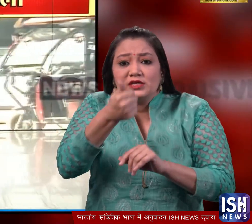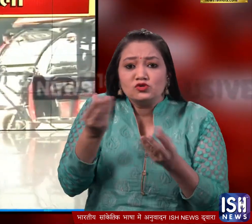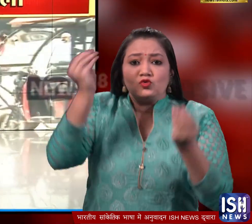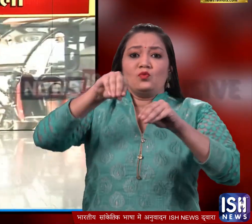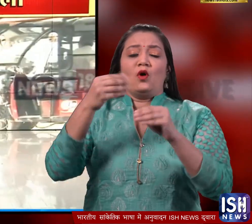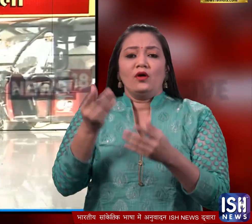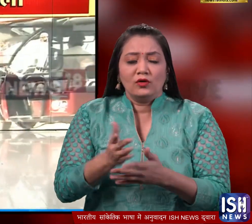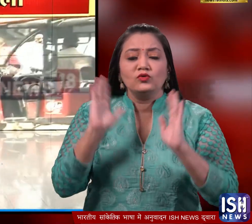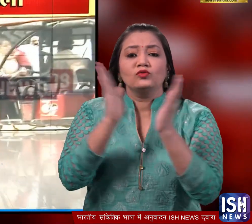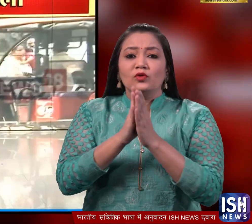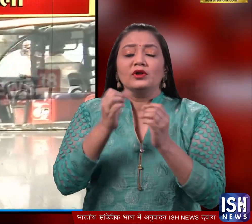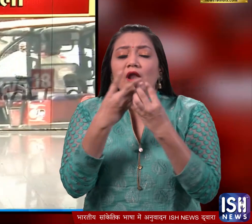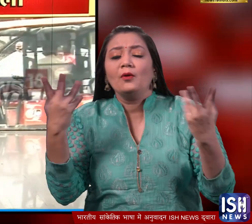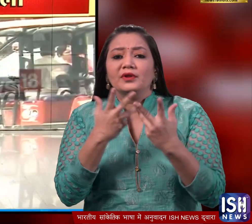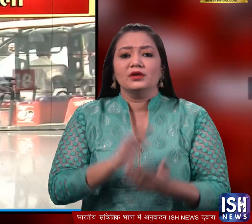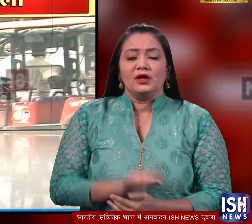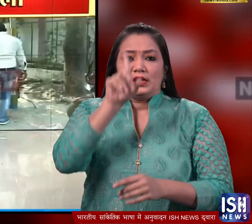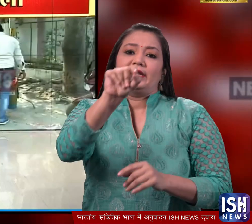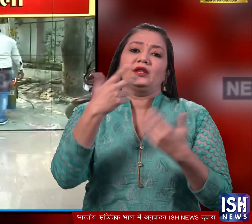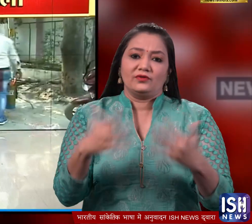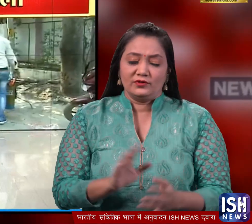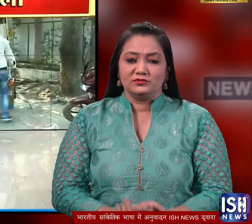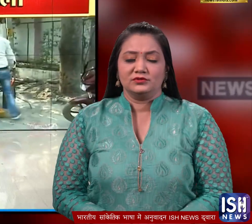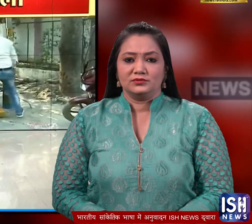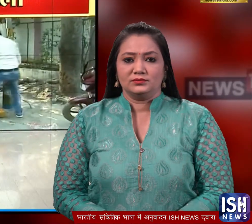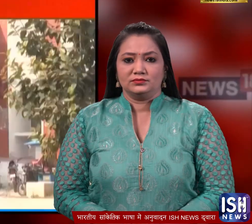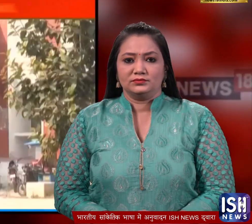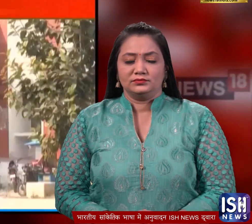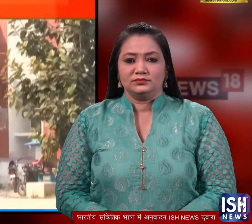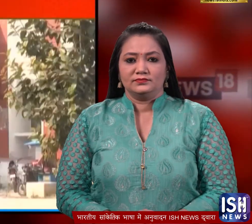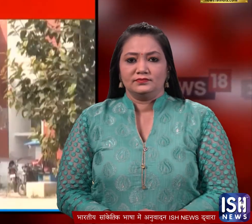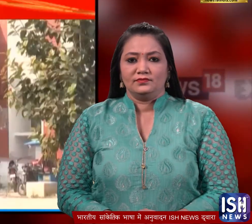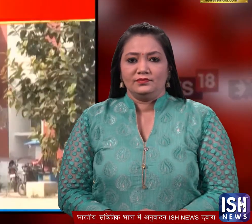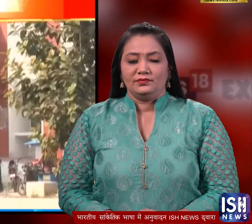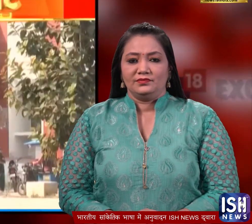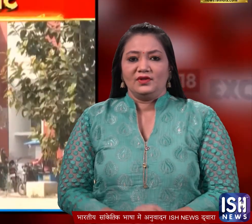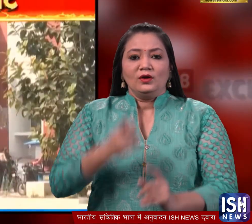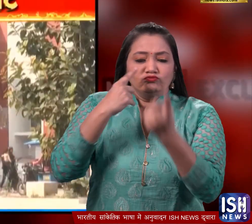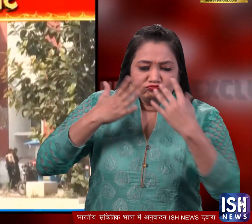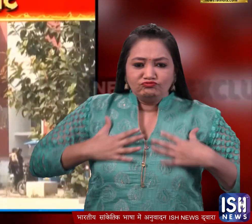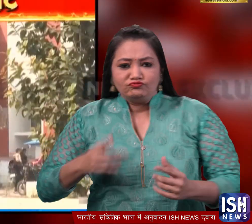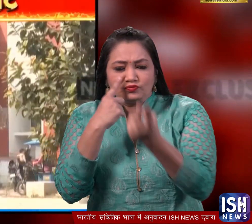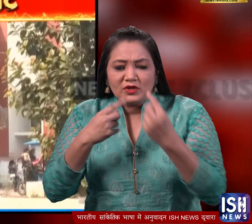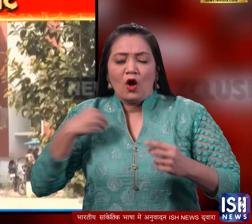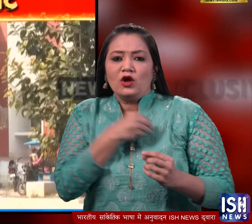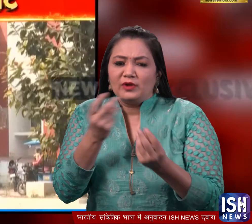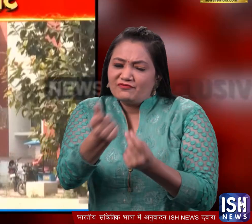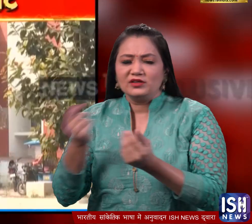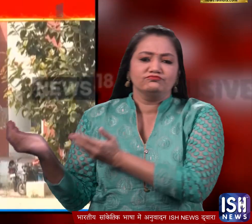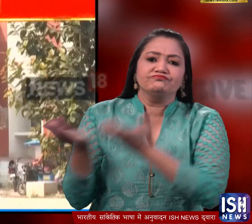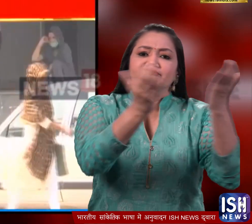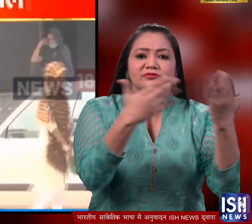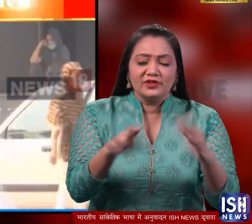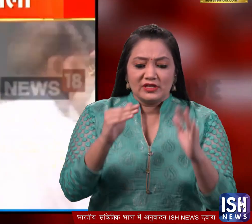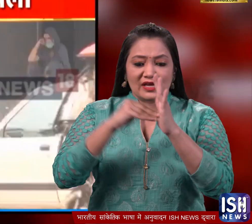में इस वायरस की चपेट में आने वालों की संख्या 10 हो गई है, जिन्हें इलाज के लिए फौरन अस्पतालों में भर्ती